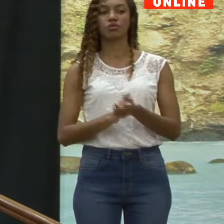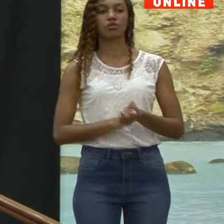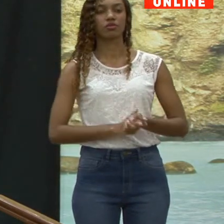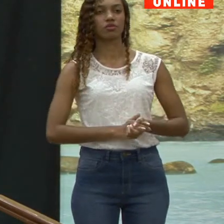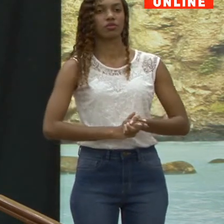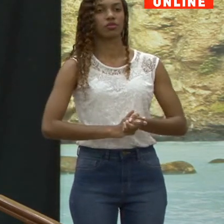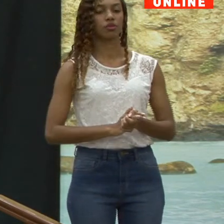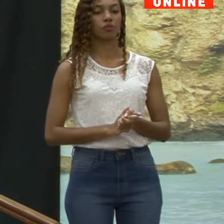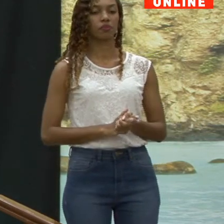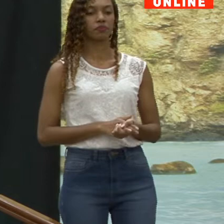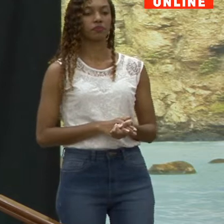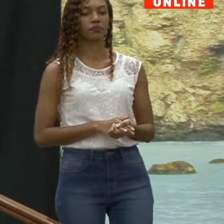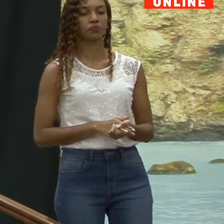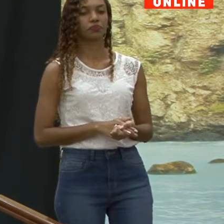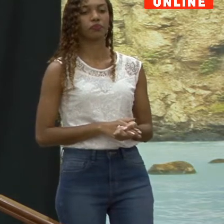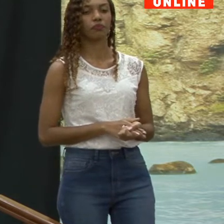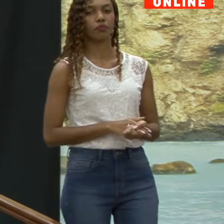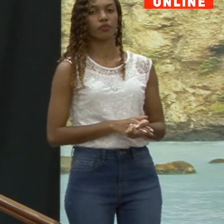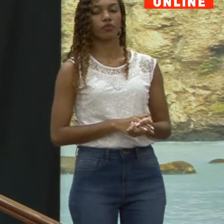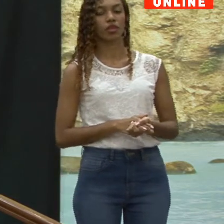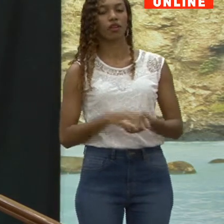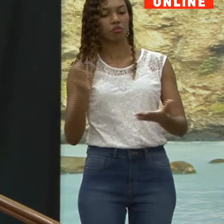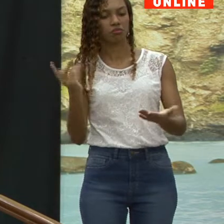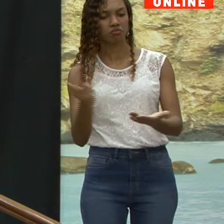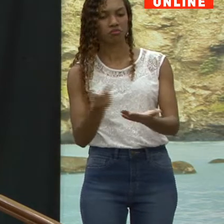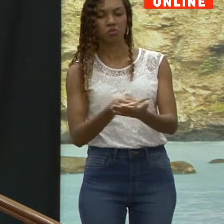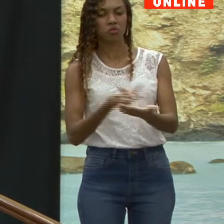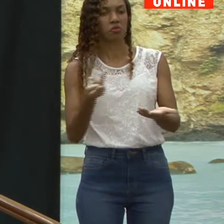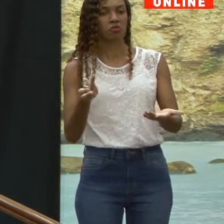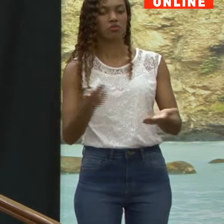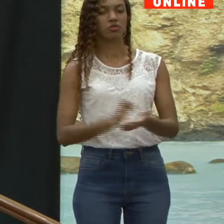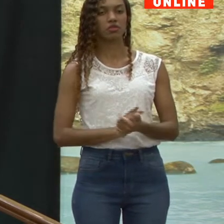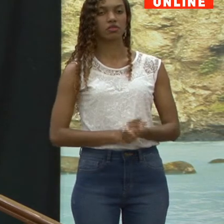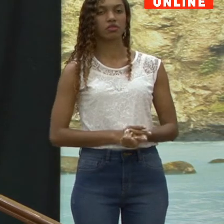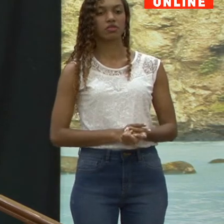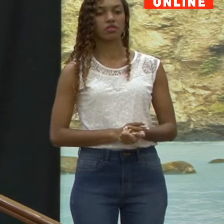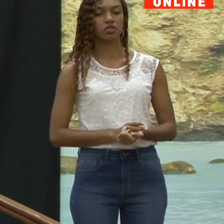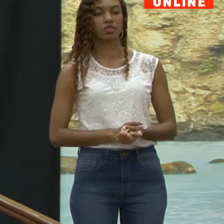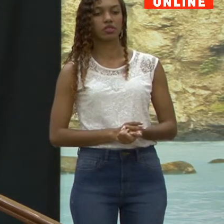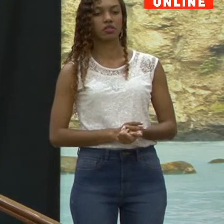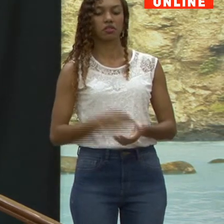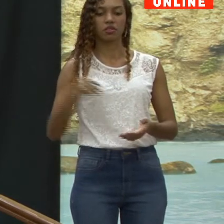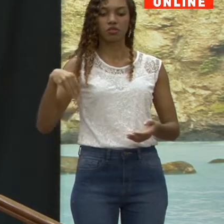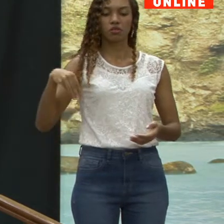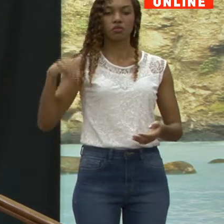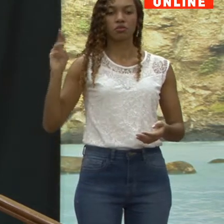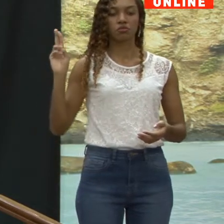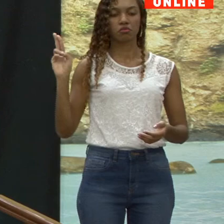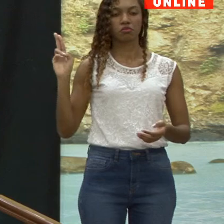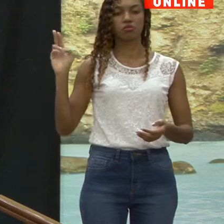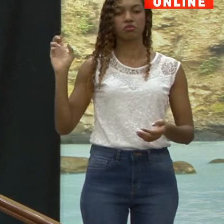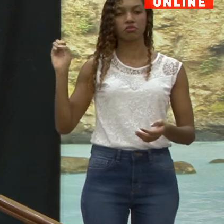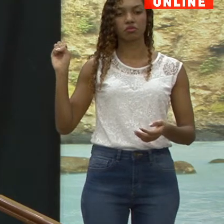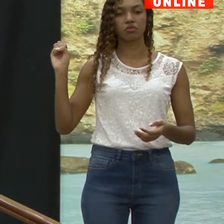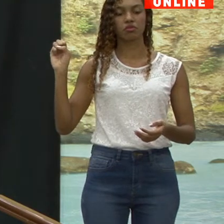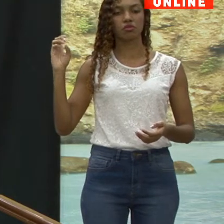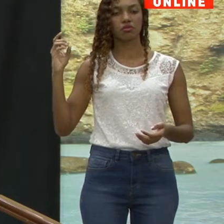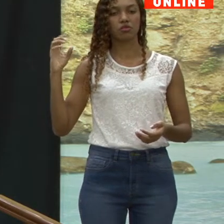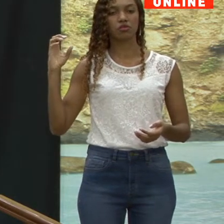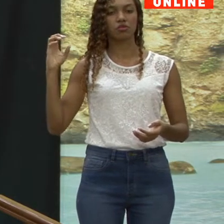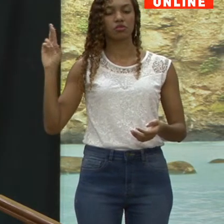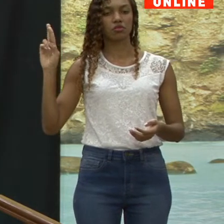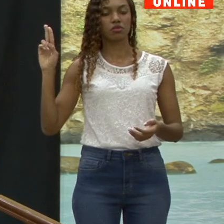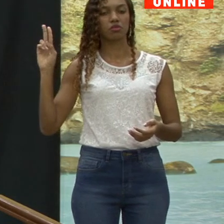acontecer? E ele vai começar a perder massa. Massa muscular. E ele então